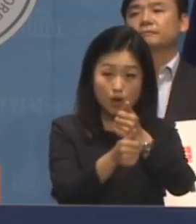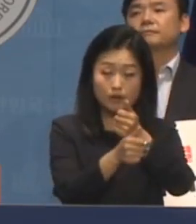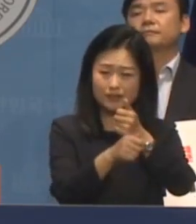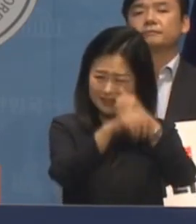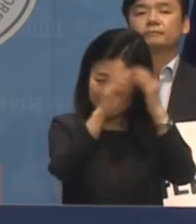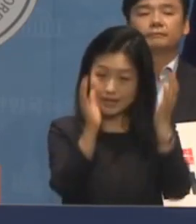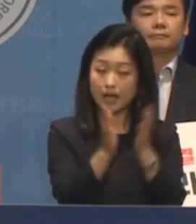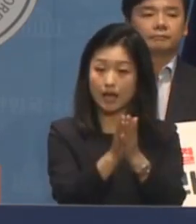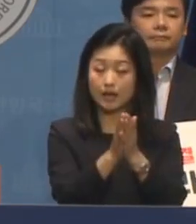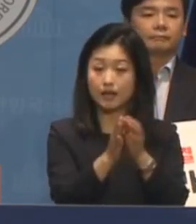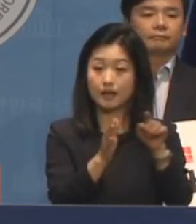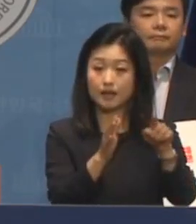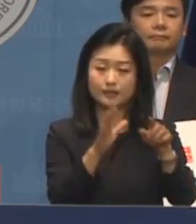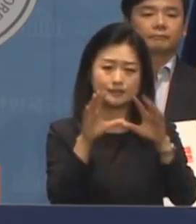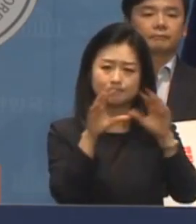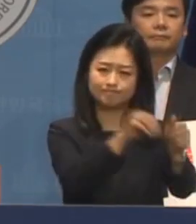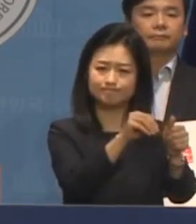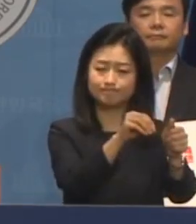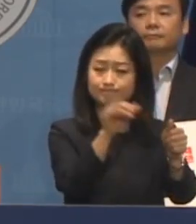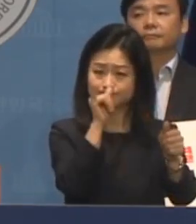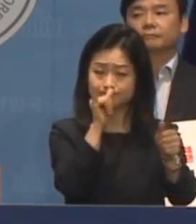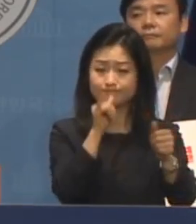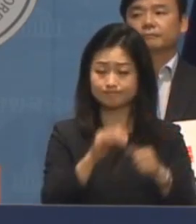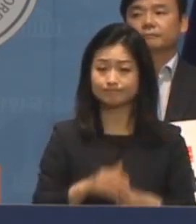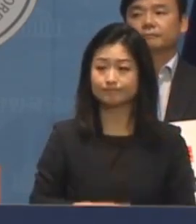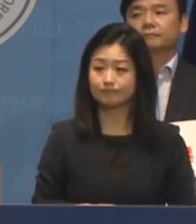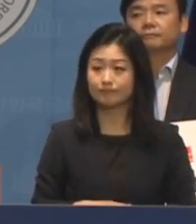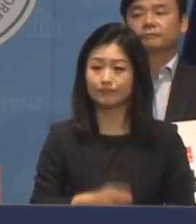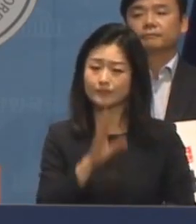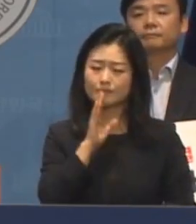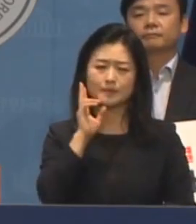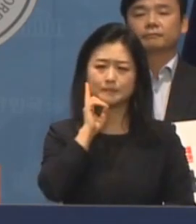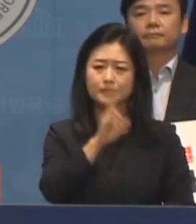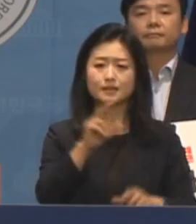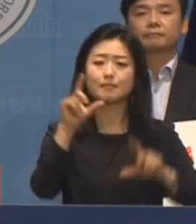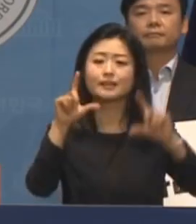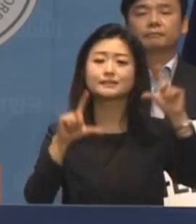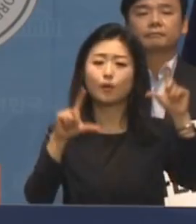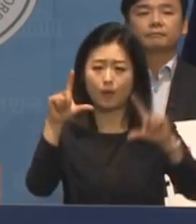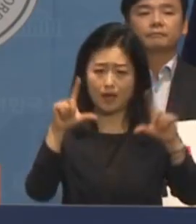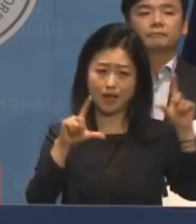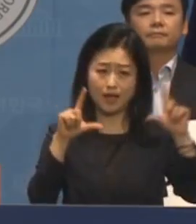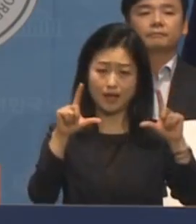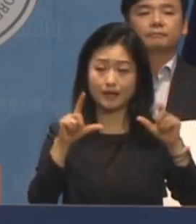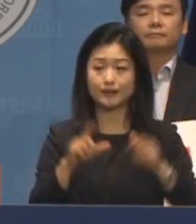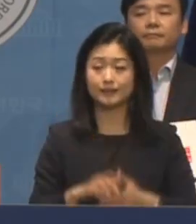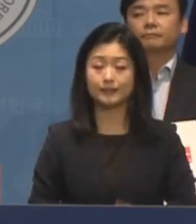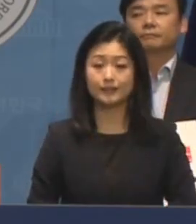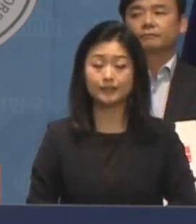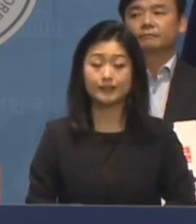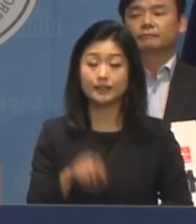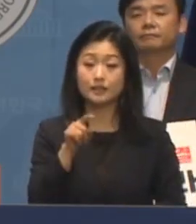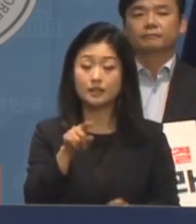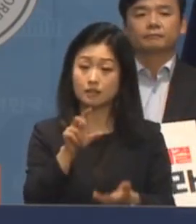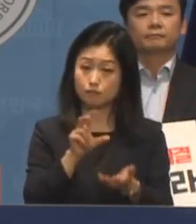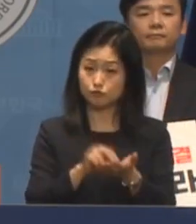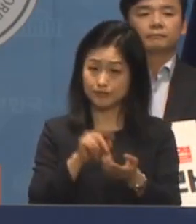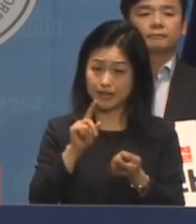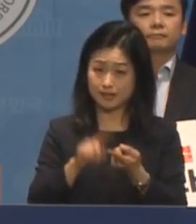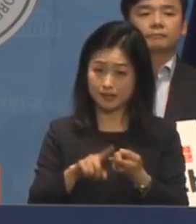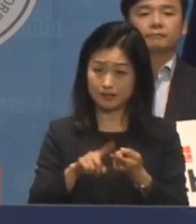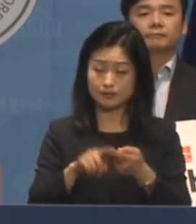방송통신심의위원회나까지도 거의 마비 상태에 빠져 있는 이런 참혹한 참담한 이런 현실입니다. 이